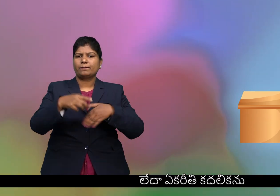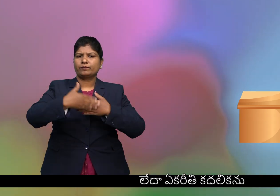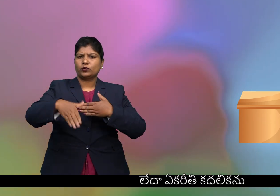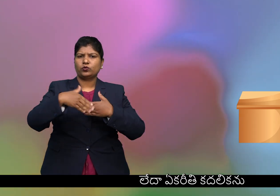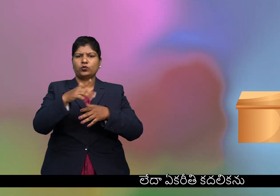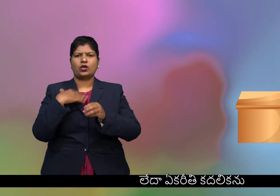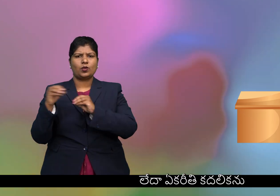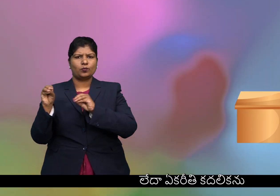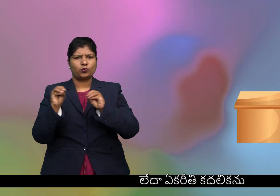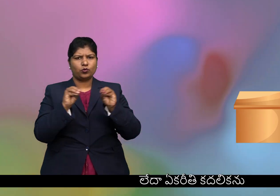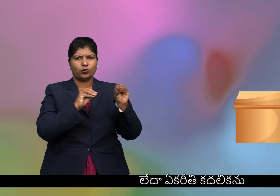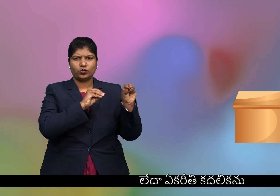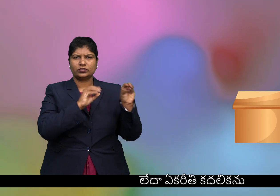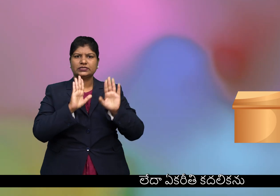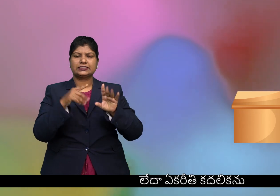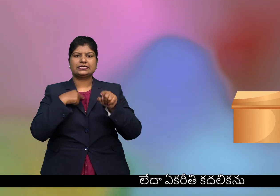లేదా ఏకరీతి కదలికను